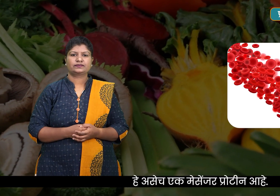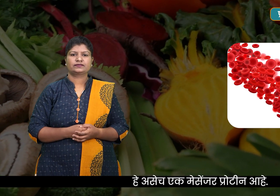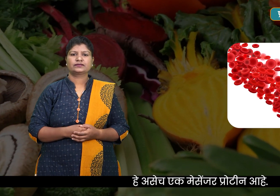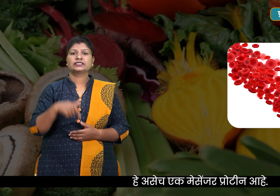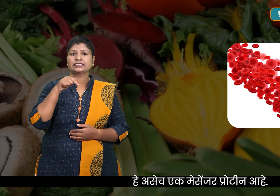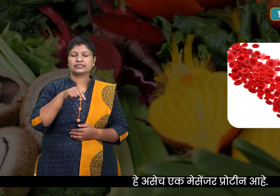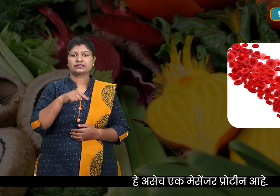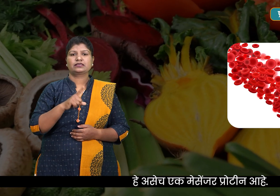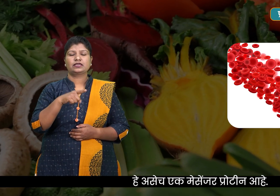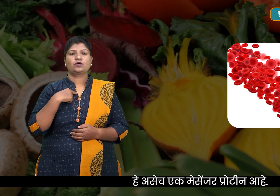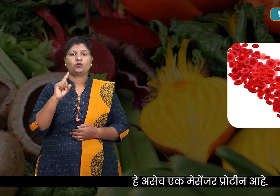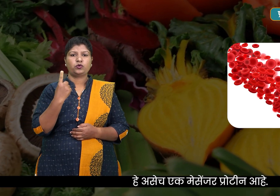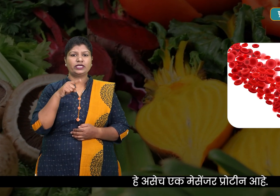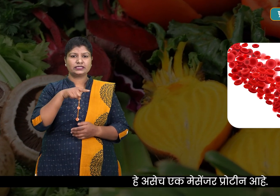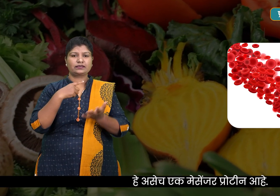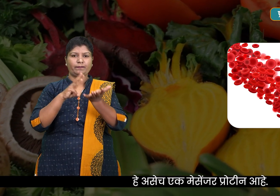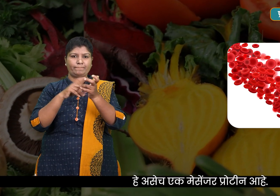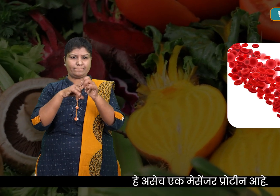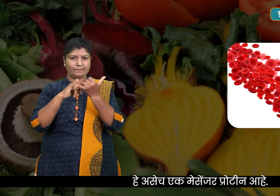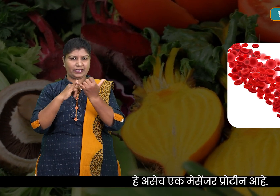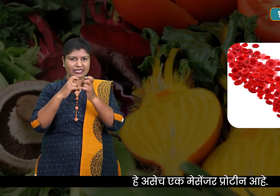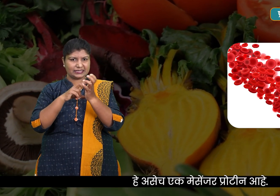हे असेच एक मेसेंजर प्रोटीन आहे.